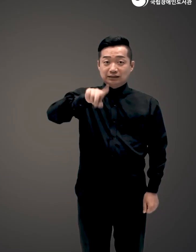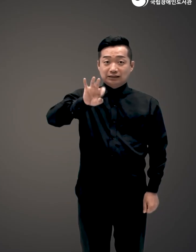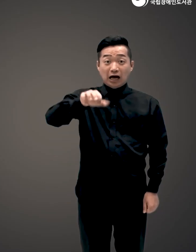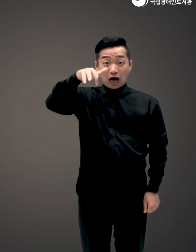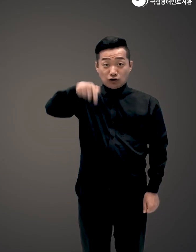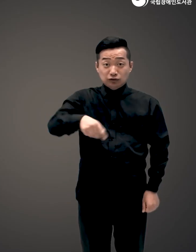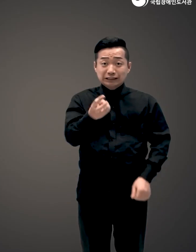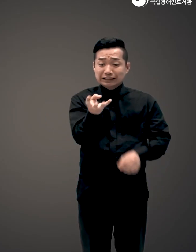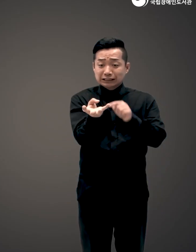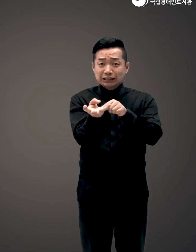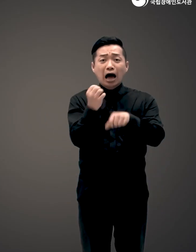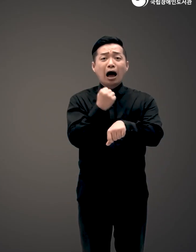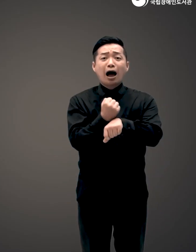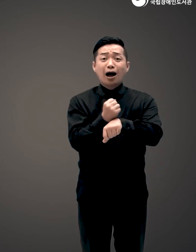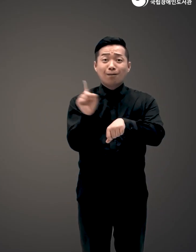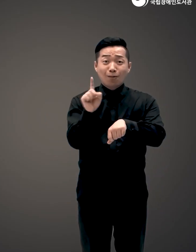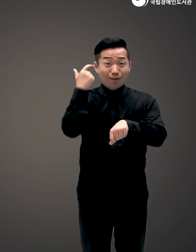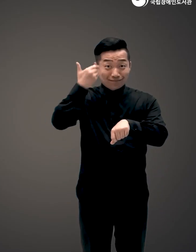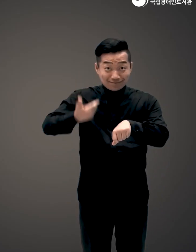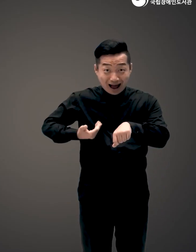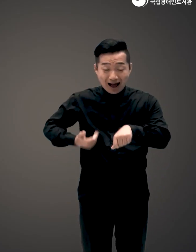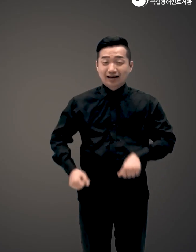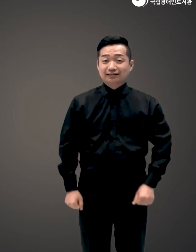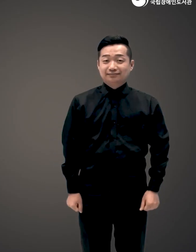상추씨로 뭘 할 거냐고?